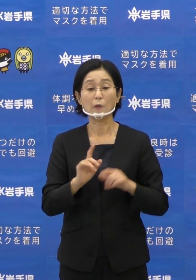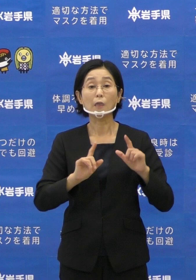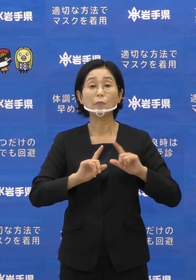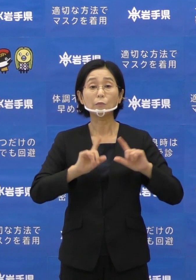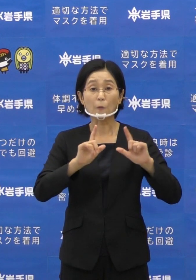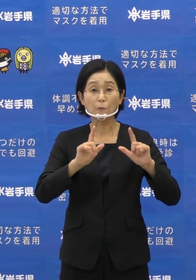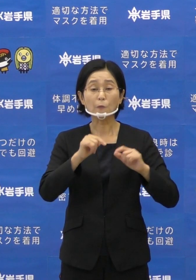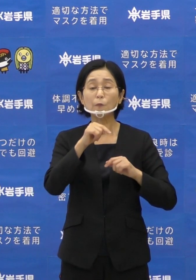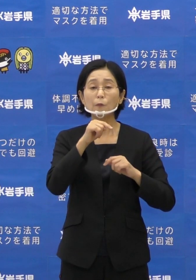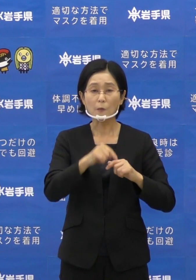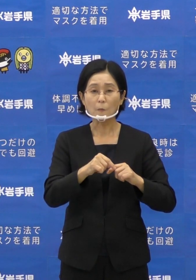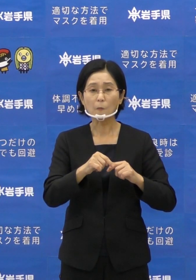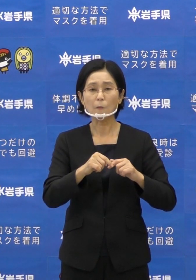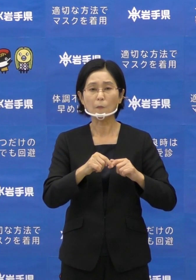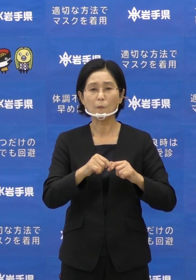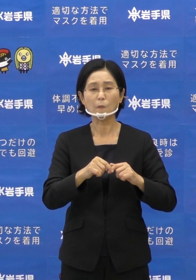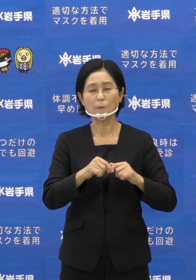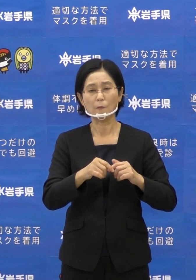セットで